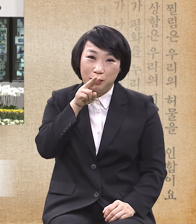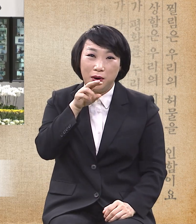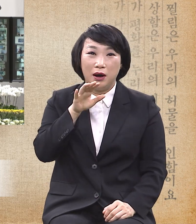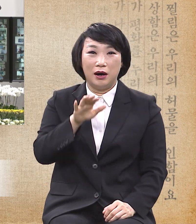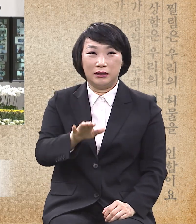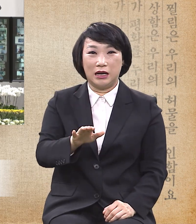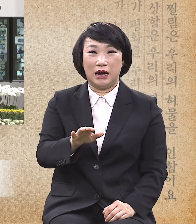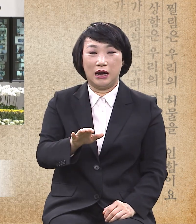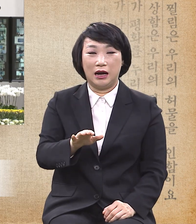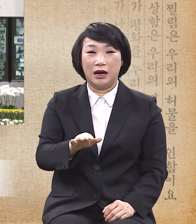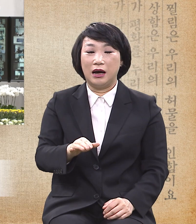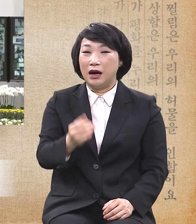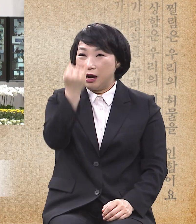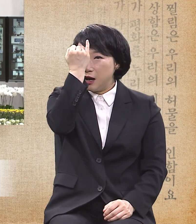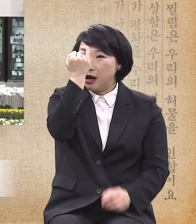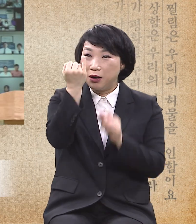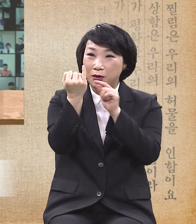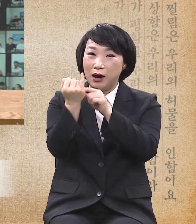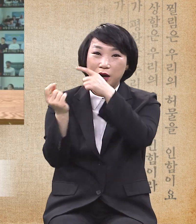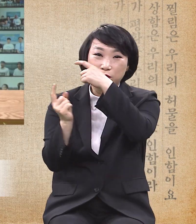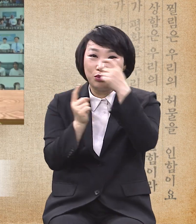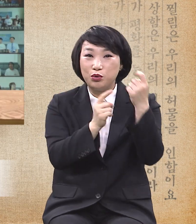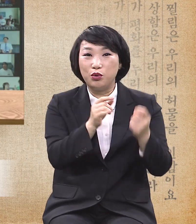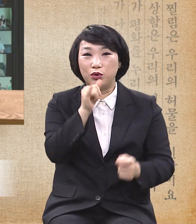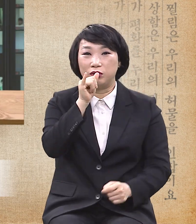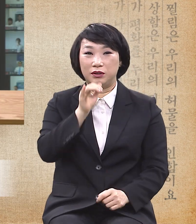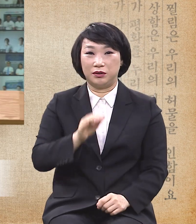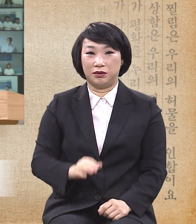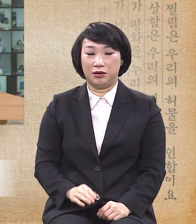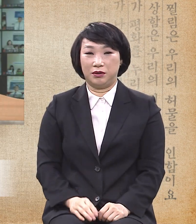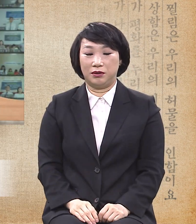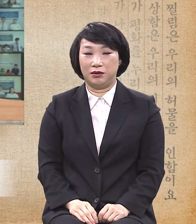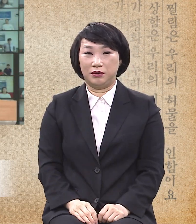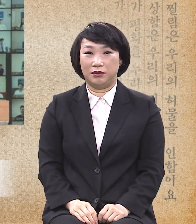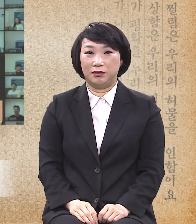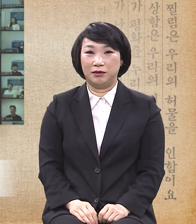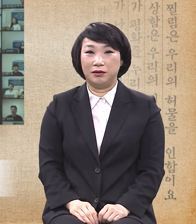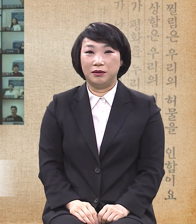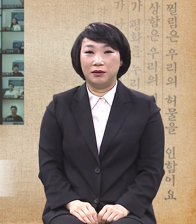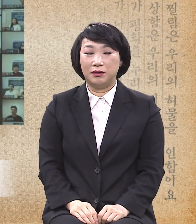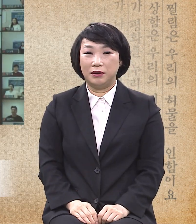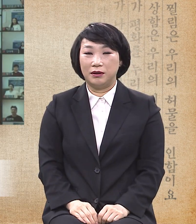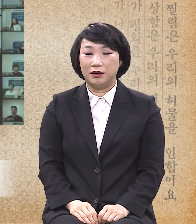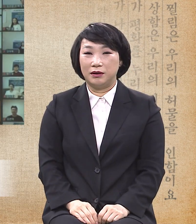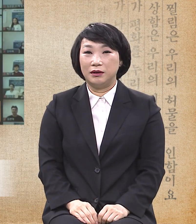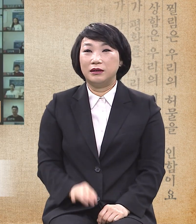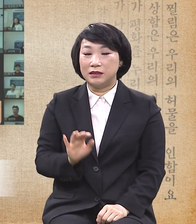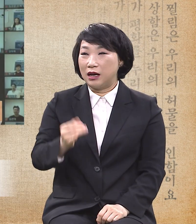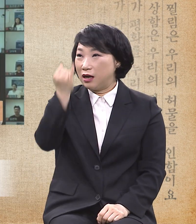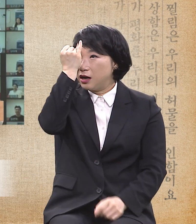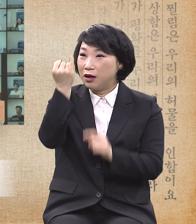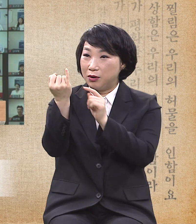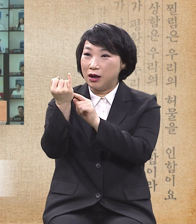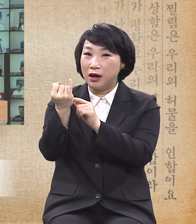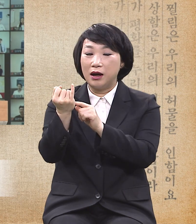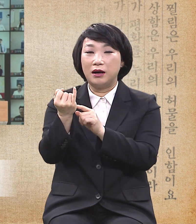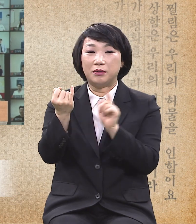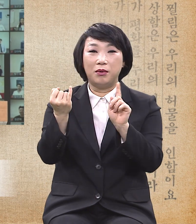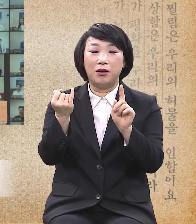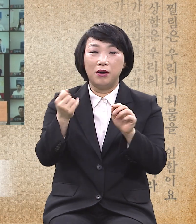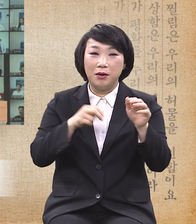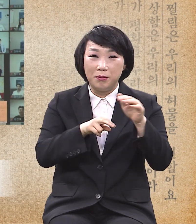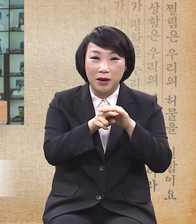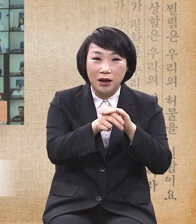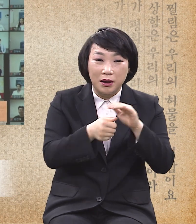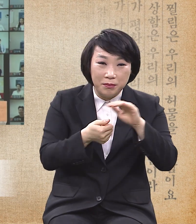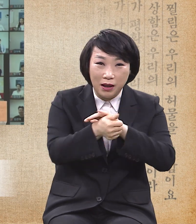낼름거리면서 하와를 유혹할 때 하와는 뱀이 자기를 위해서 해주는 말로